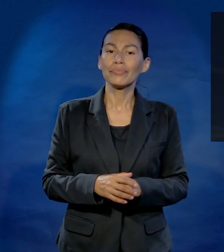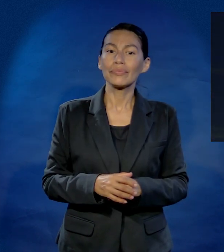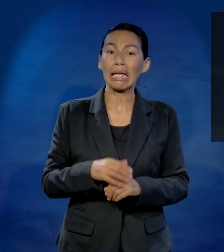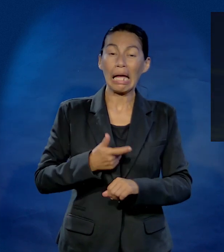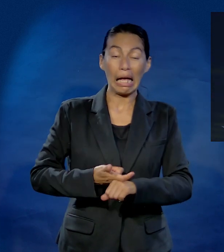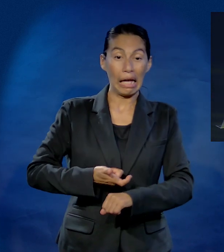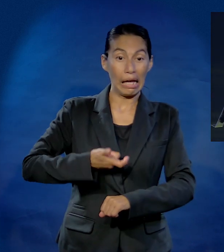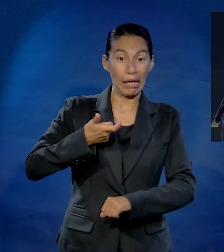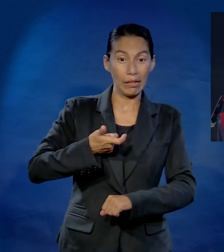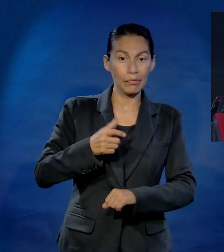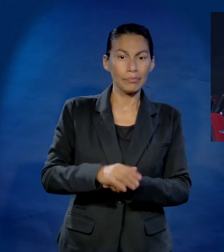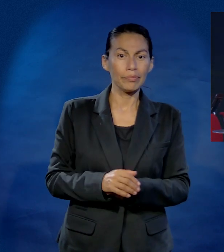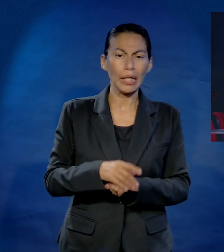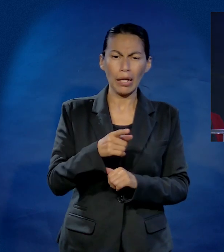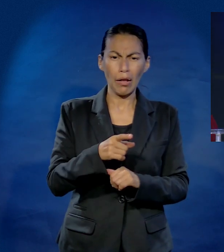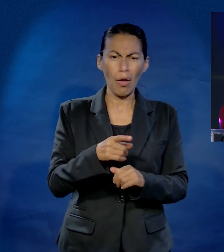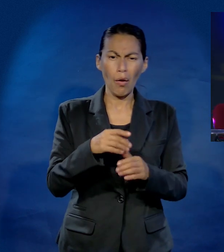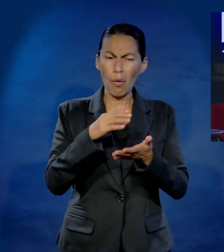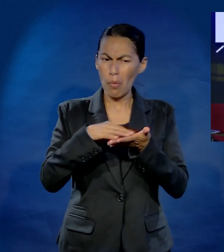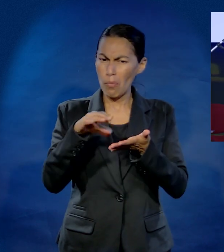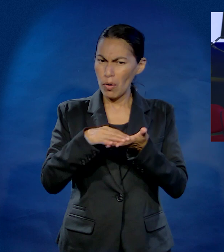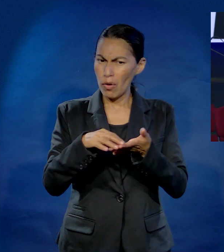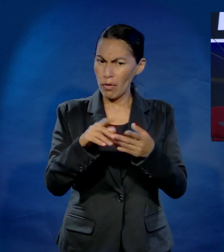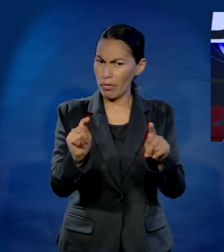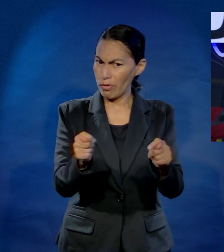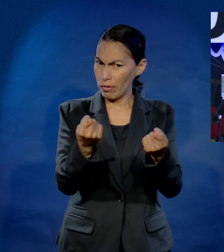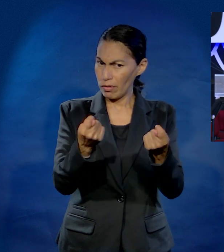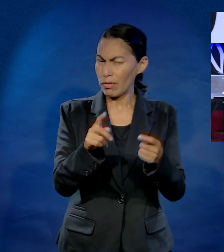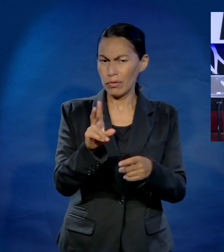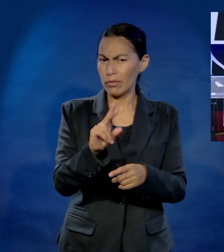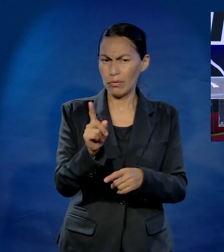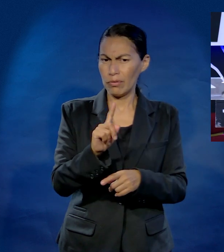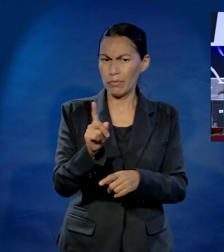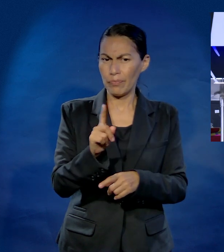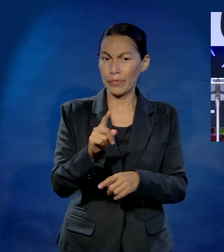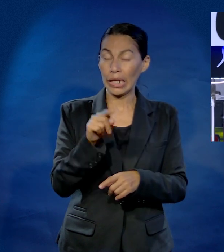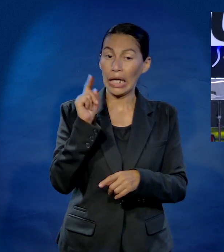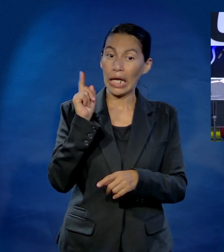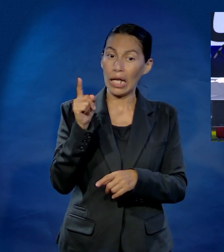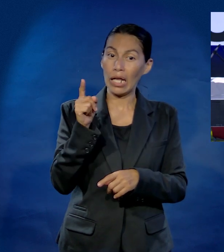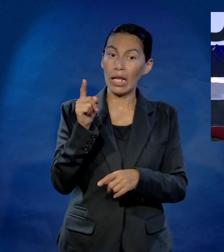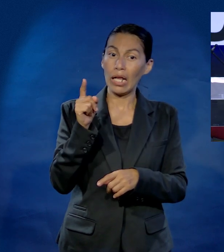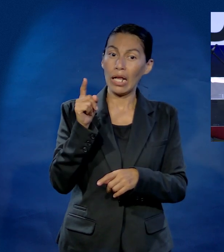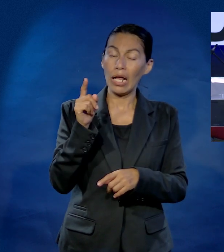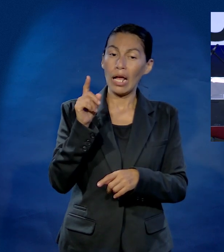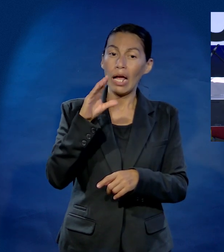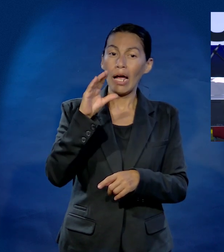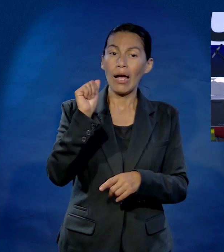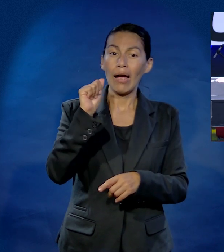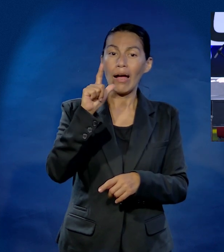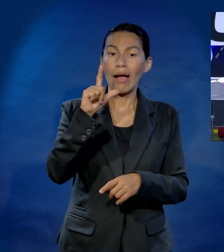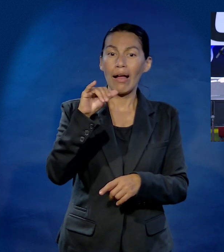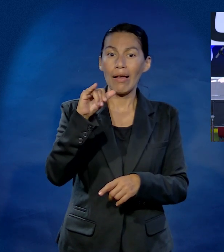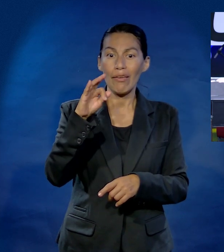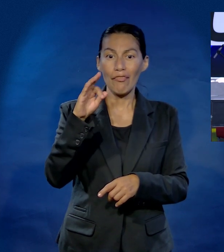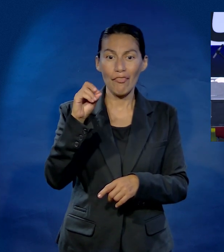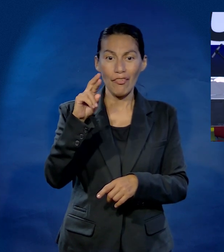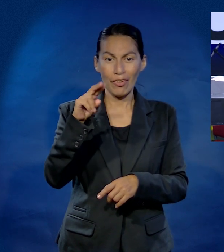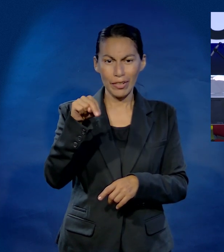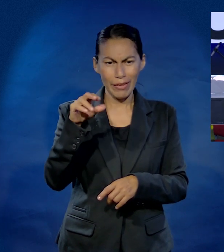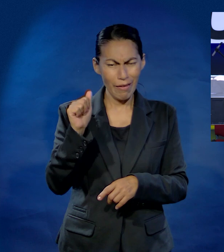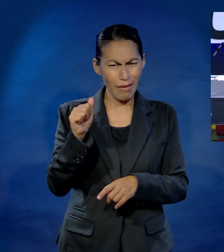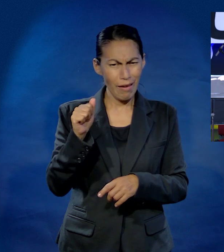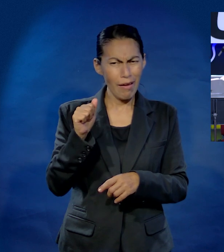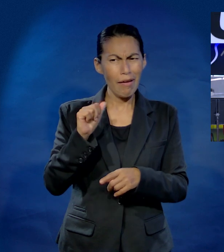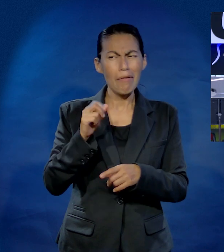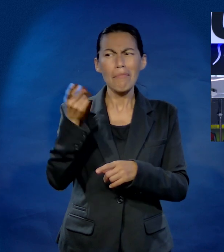último número que había salido. Lo había comprado no en una tienda en México, sino que lo había mandado traer desde California.